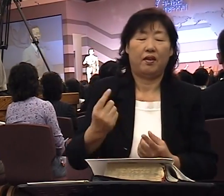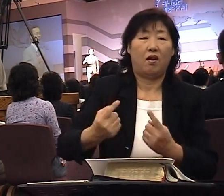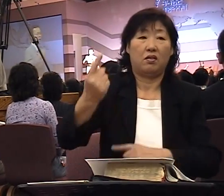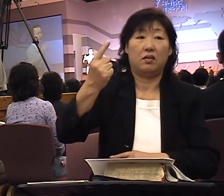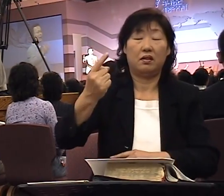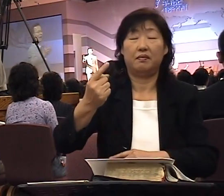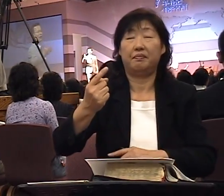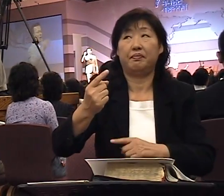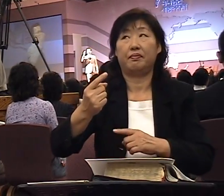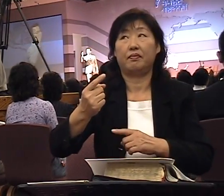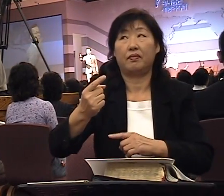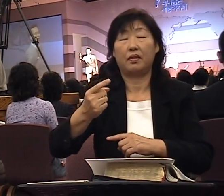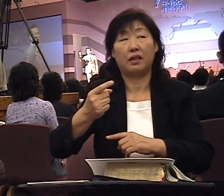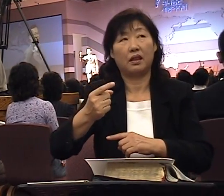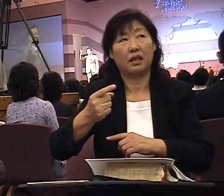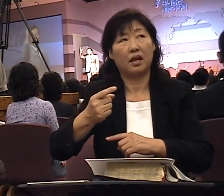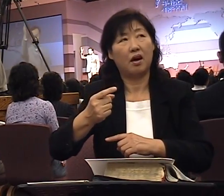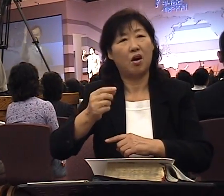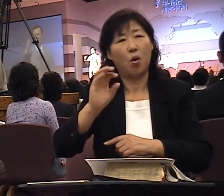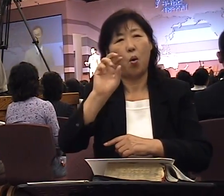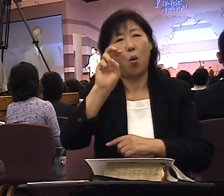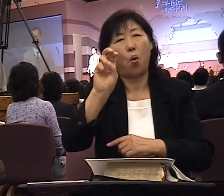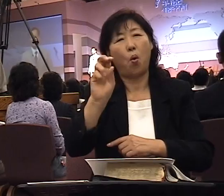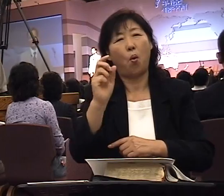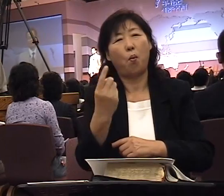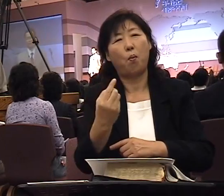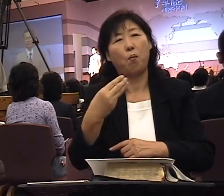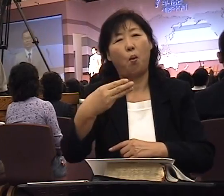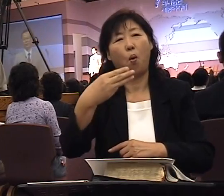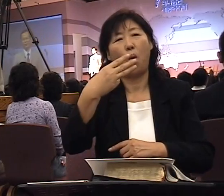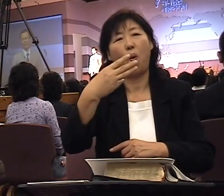형들의 책략과 모략 위에 하나님이 계셨다.